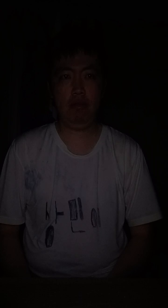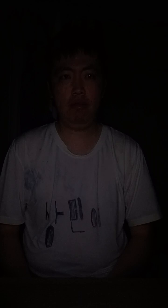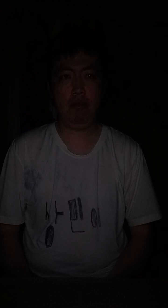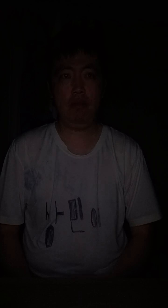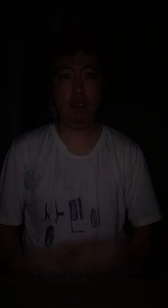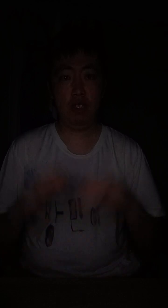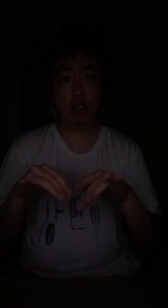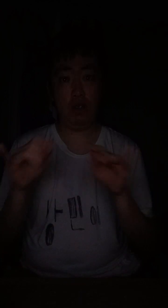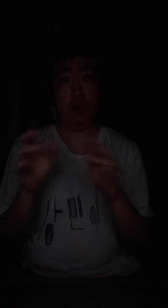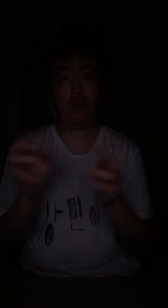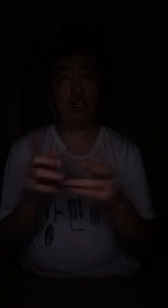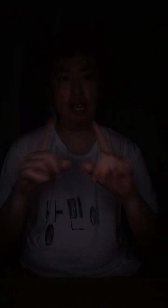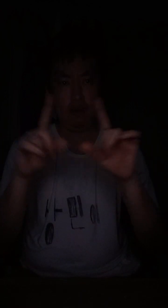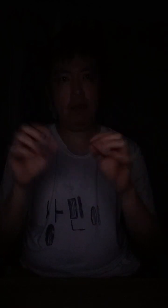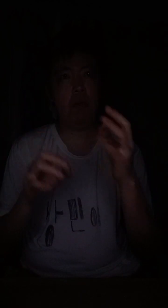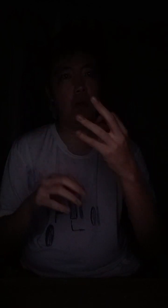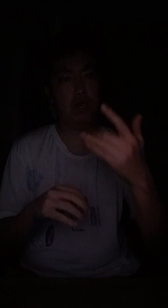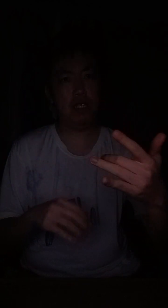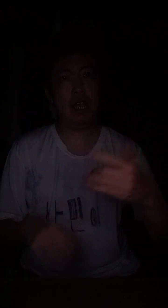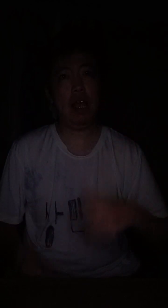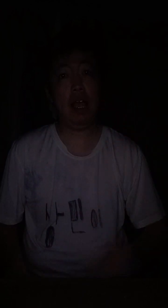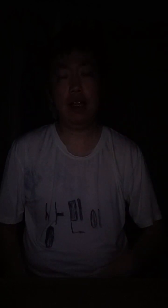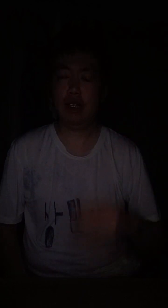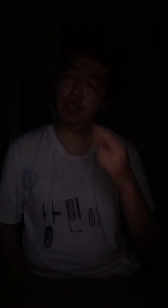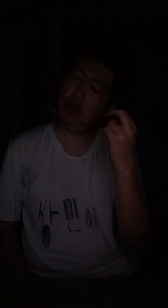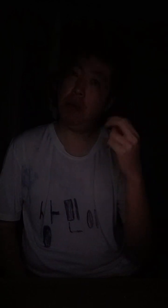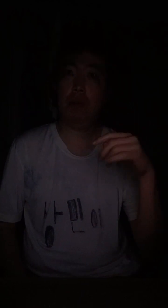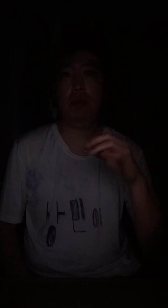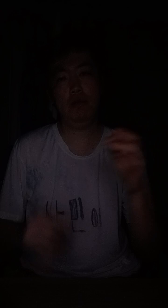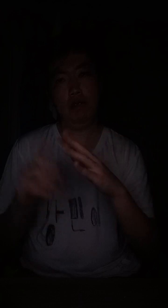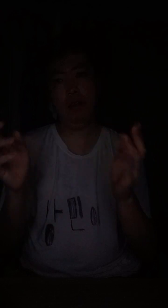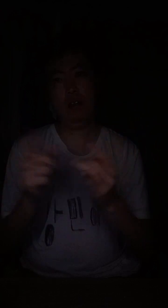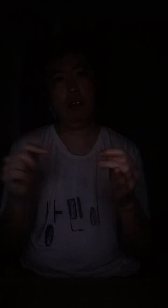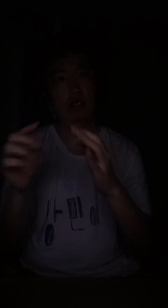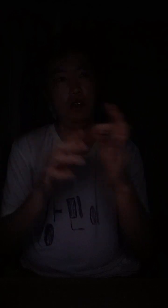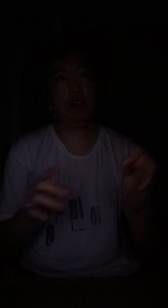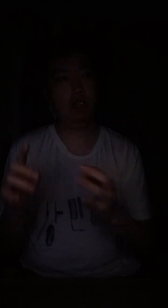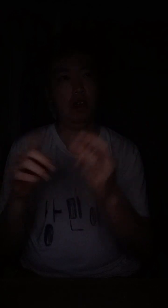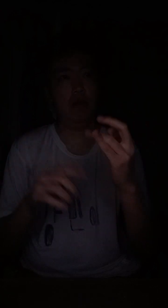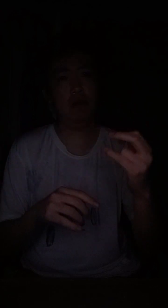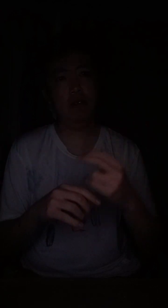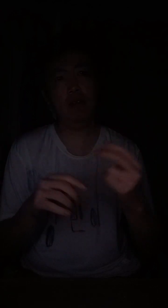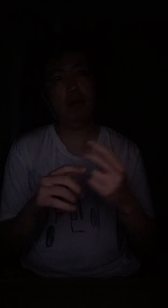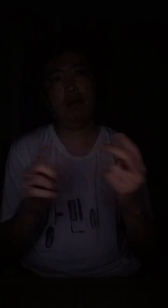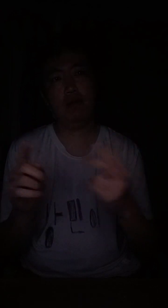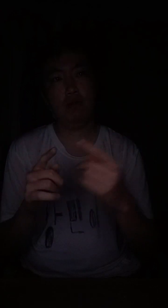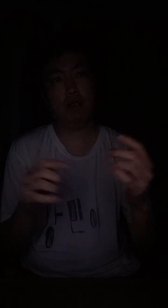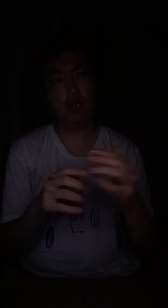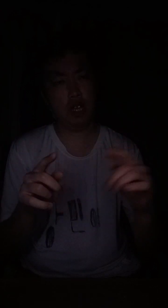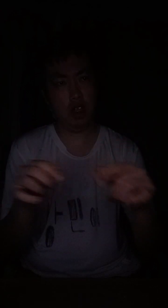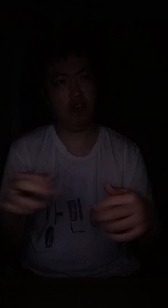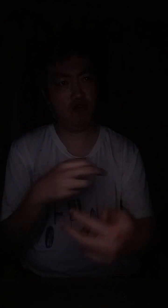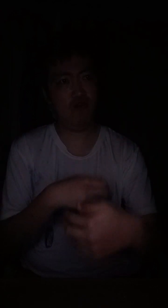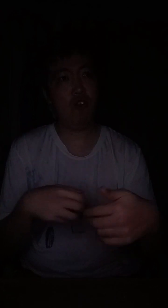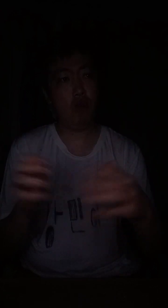서울 여의도 KBS 본사. 새벽부터 나온 KBS 사원들이 정문과 지하 주차장, 건물